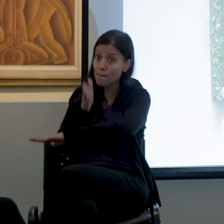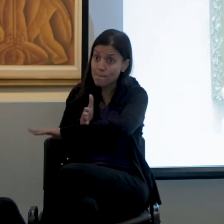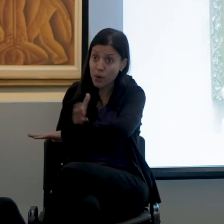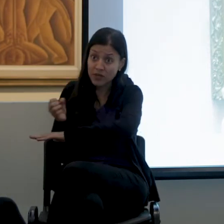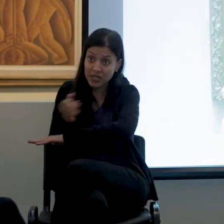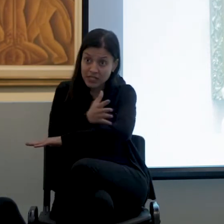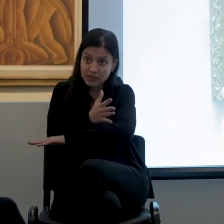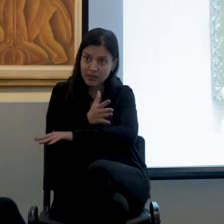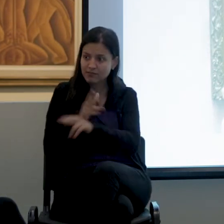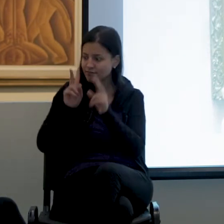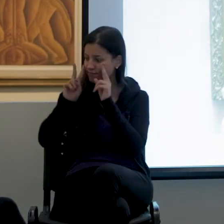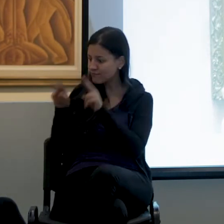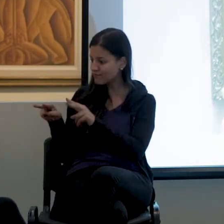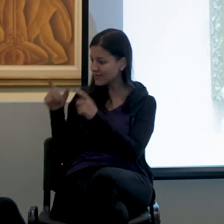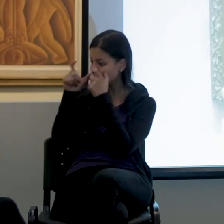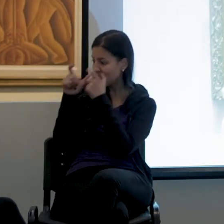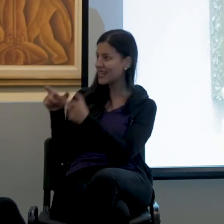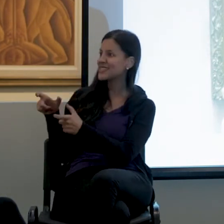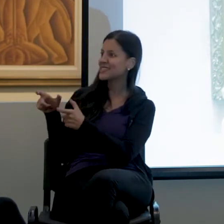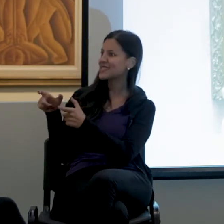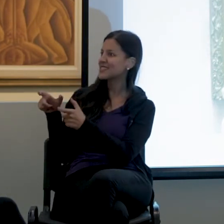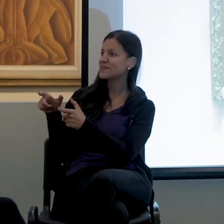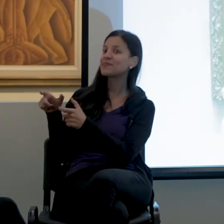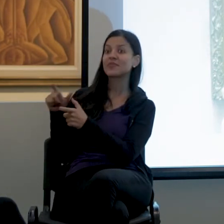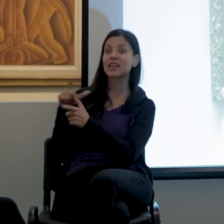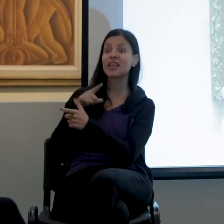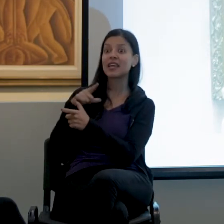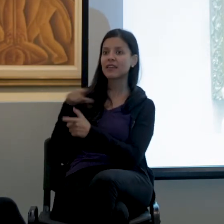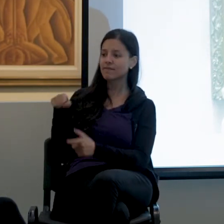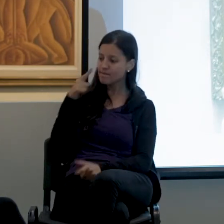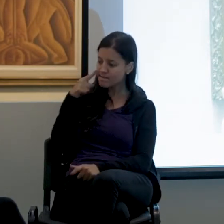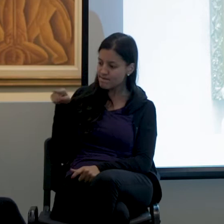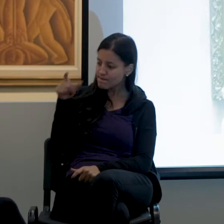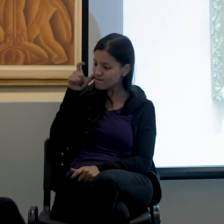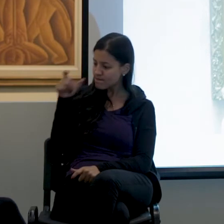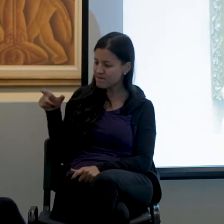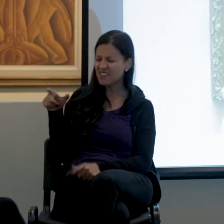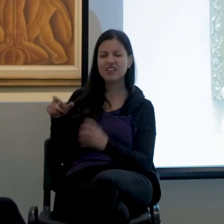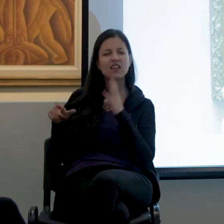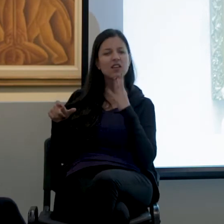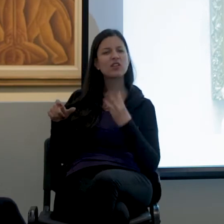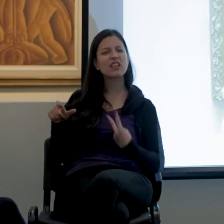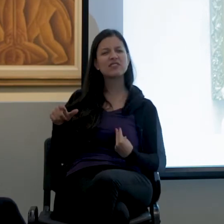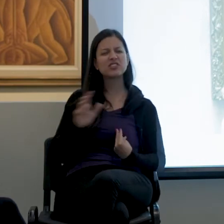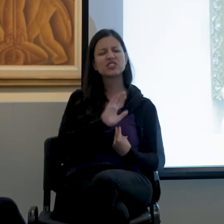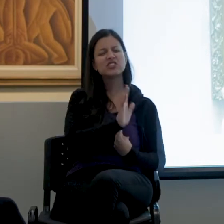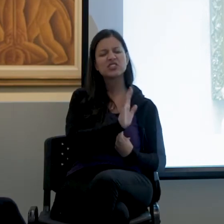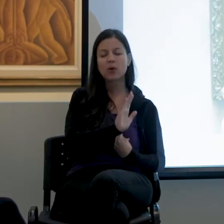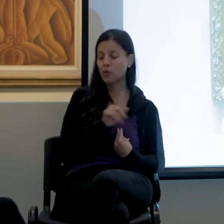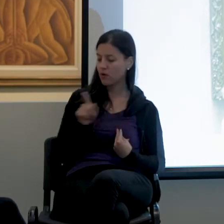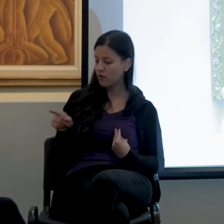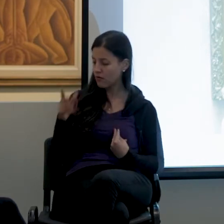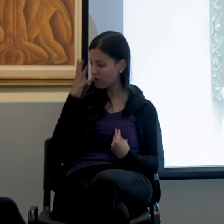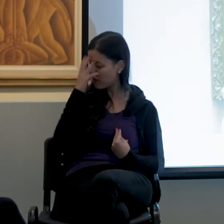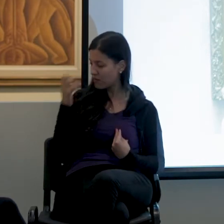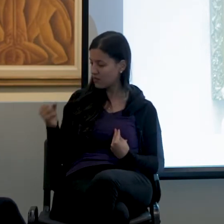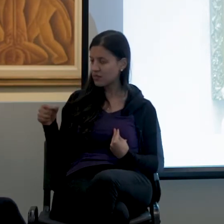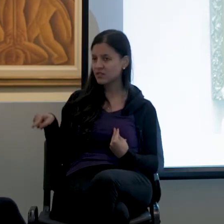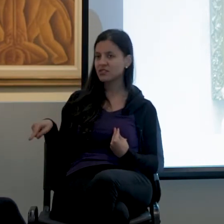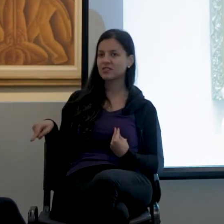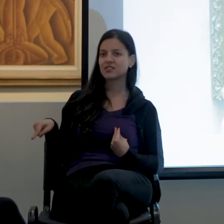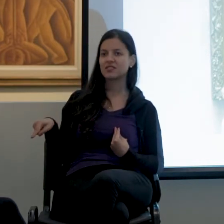olhar. E eles vão dizer, é este mundo que nos interessa. Mais do que Leonardo da Vinci? Muito